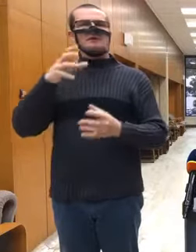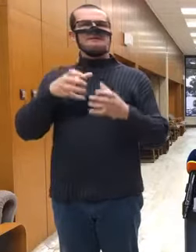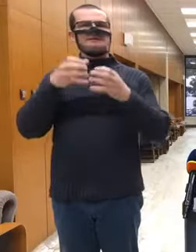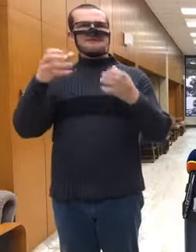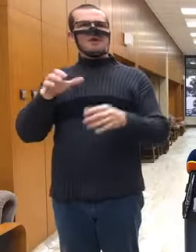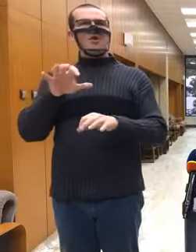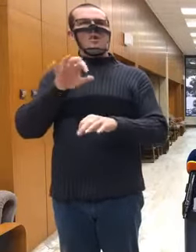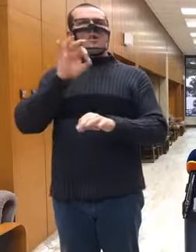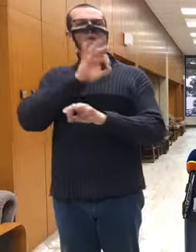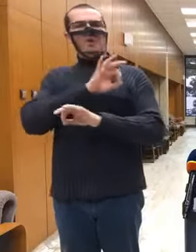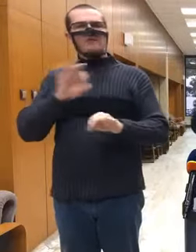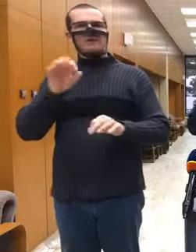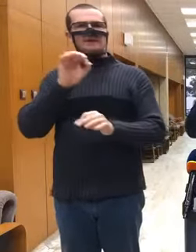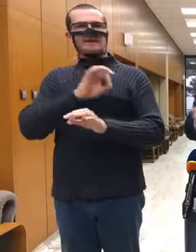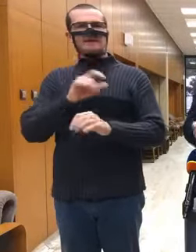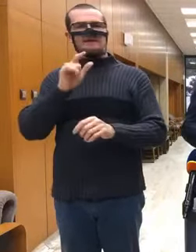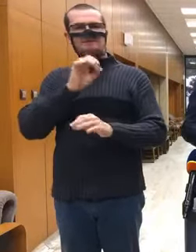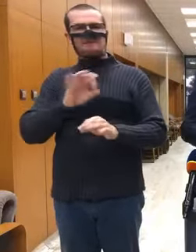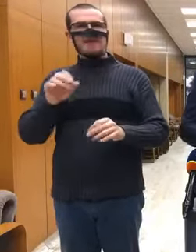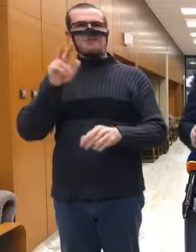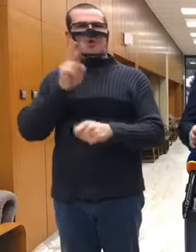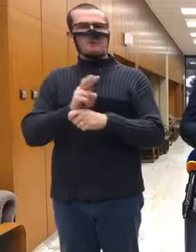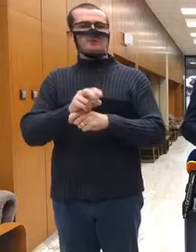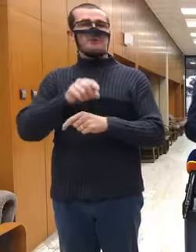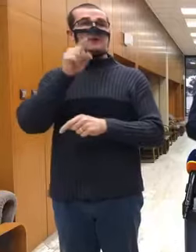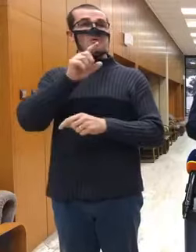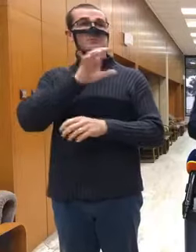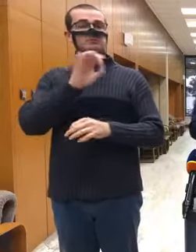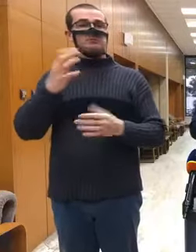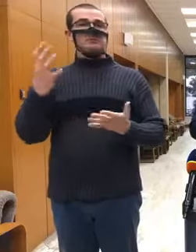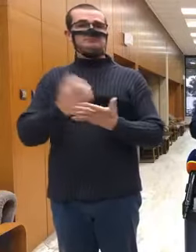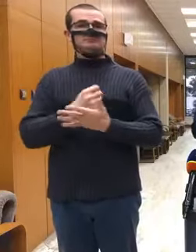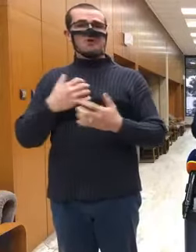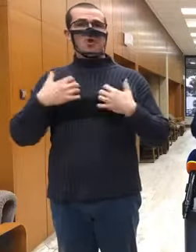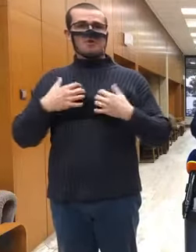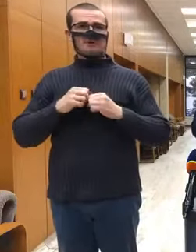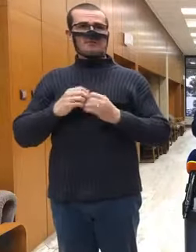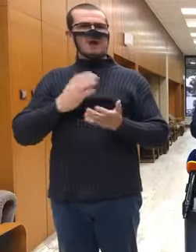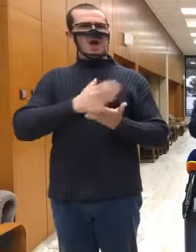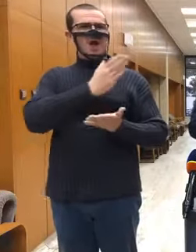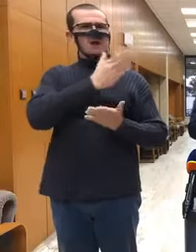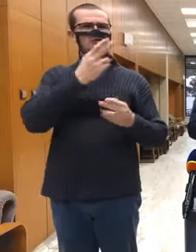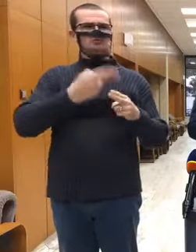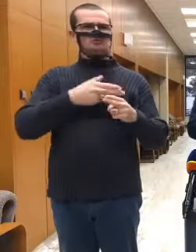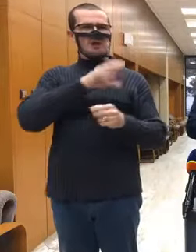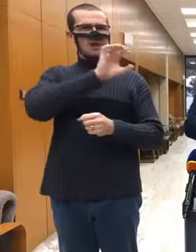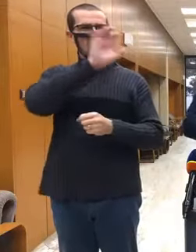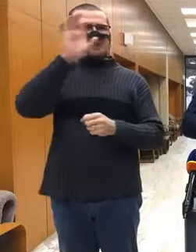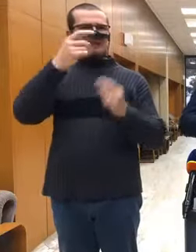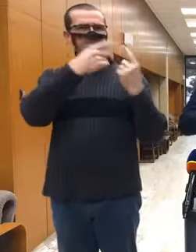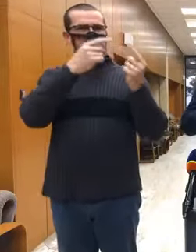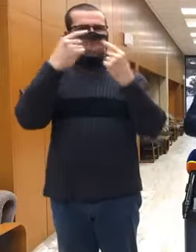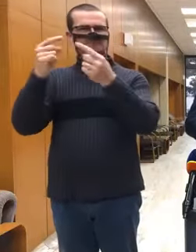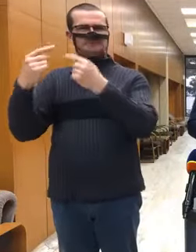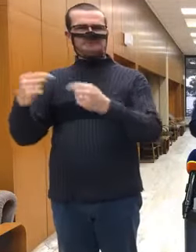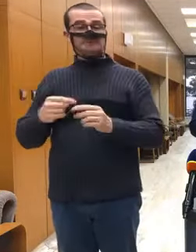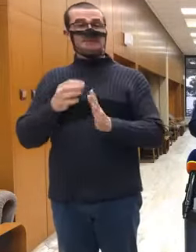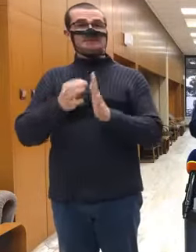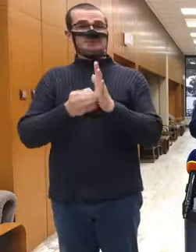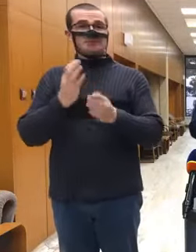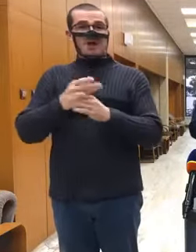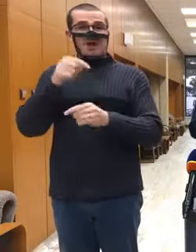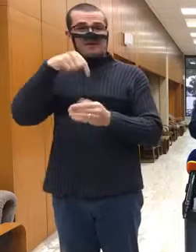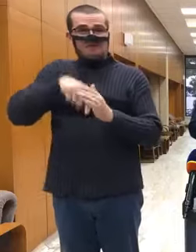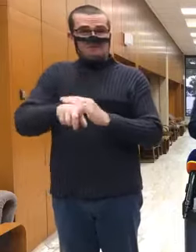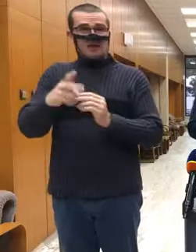správnych opatrení a ktorá krajina to spraví, tá vyhrala s koronou. V každej krajine je to inak, aj tá situácia v každej krajine je